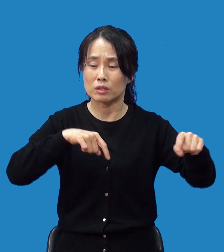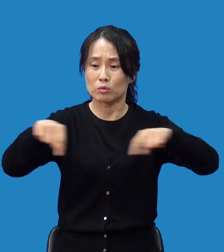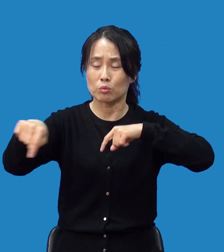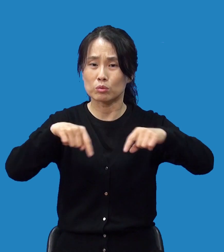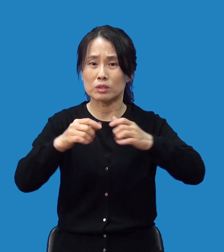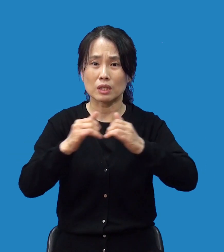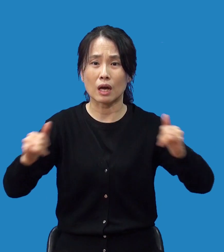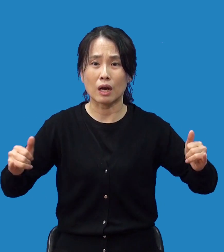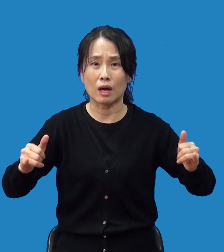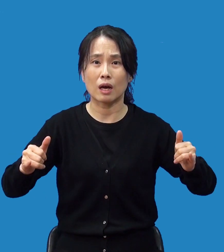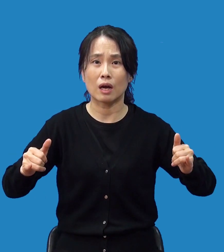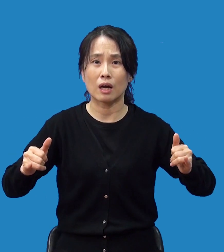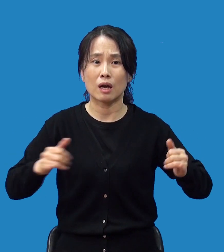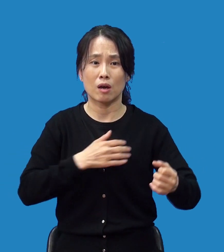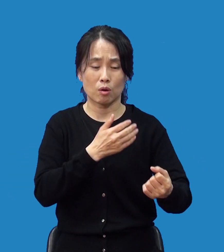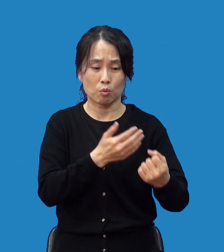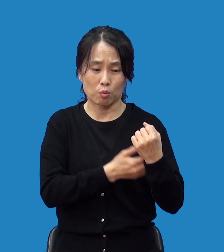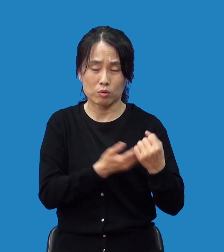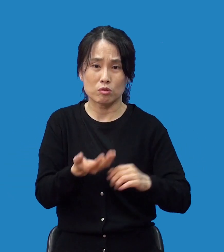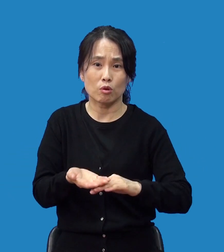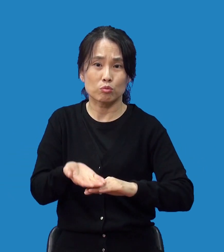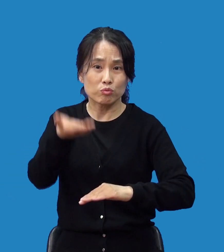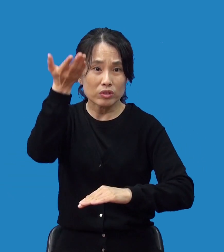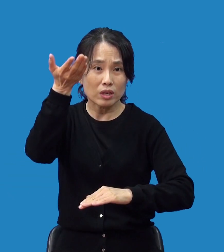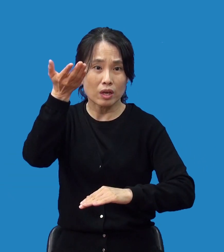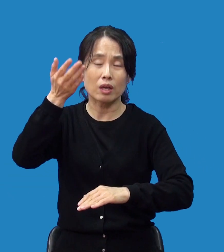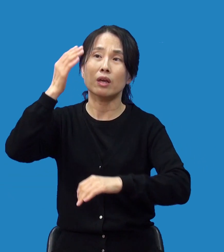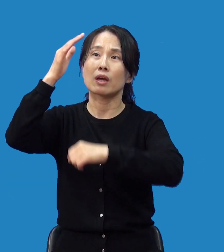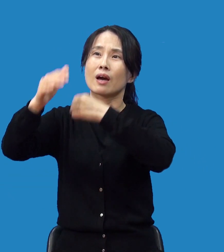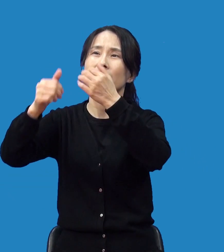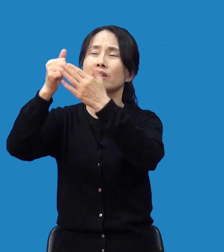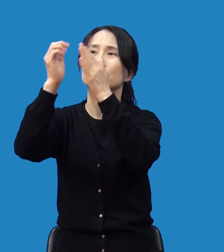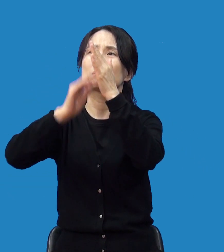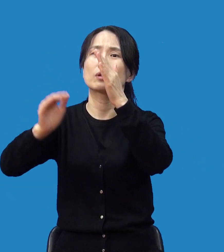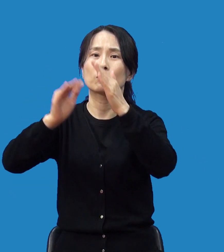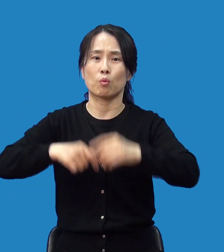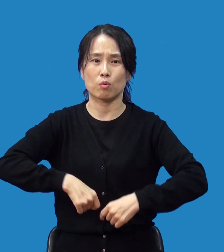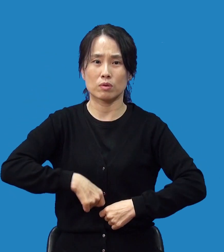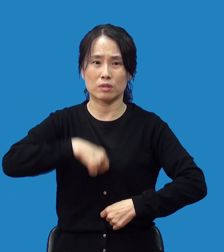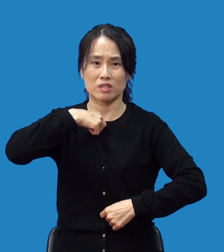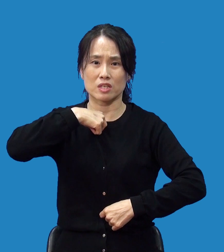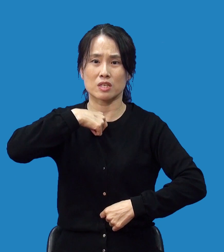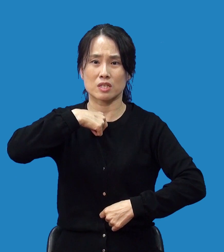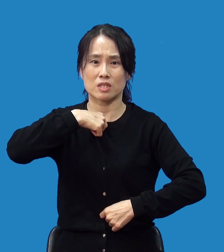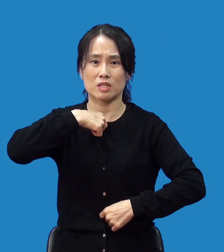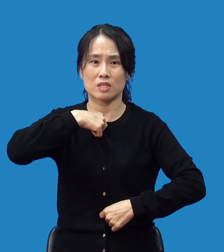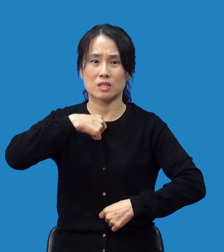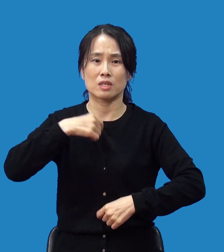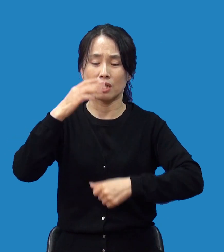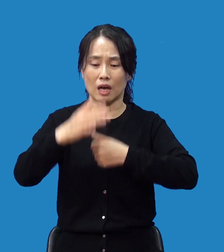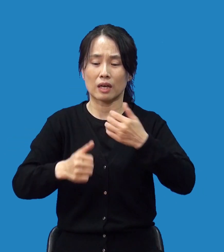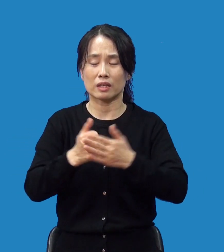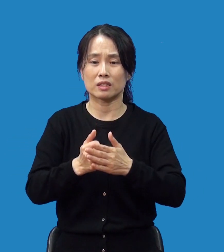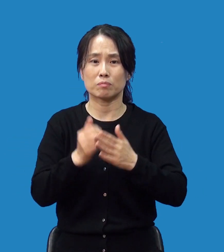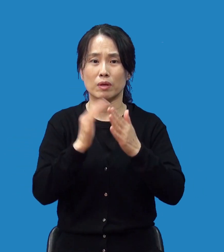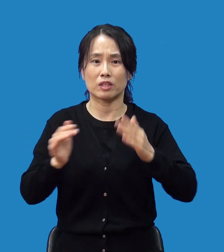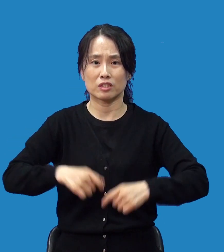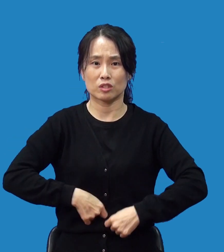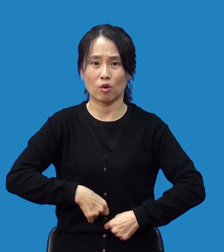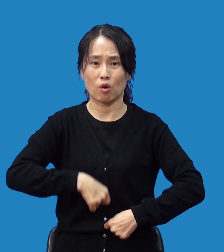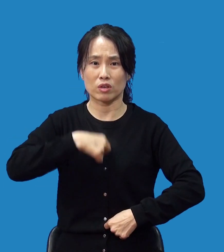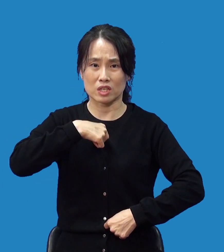그 사람 권력 위에 하나님의 공의, 체데카, 하나님의